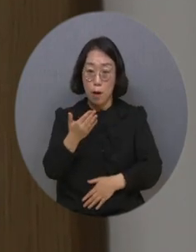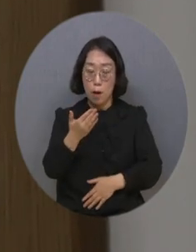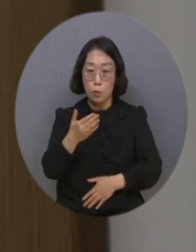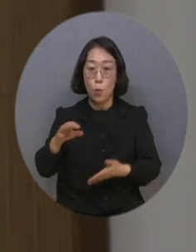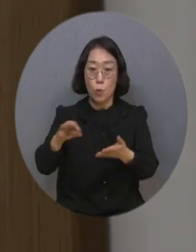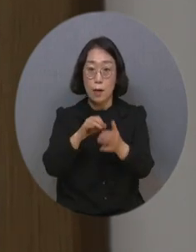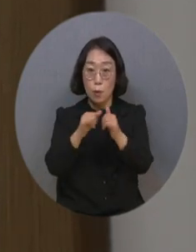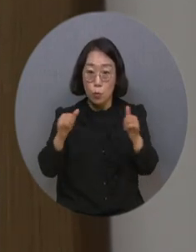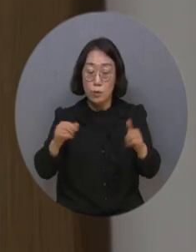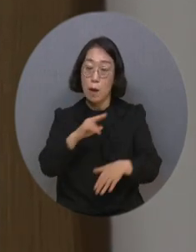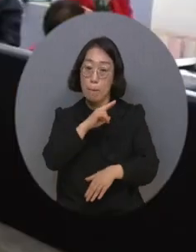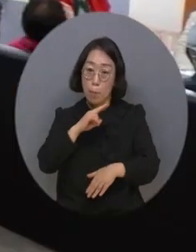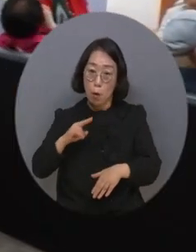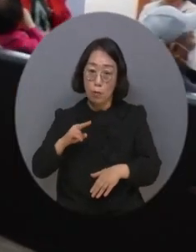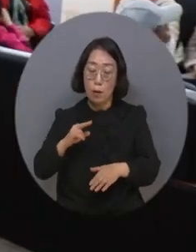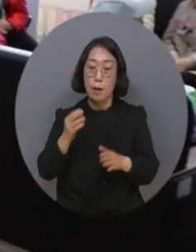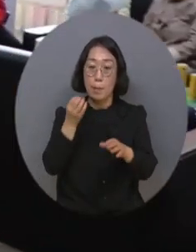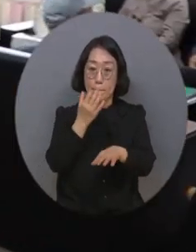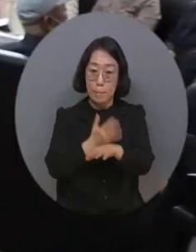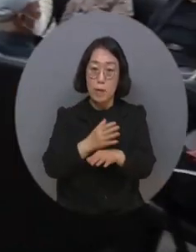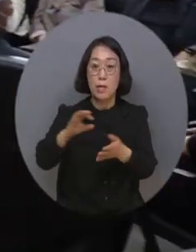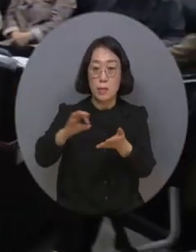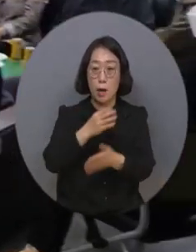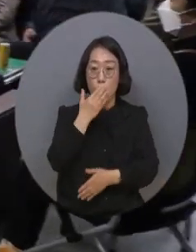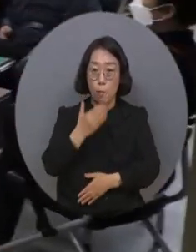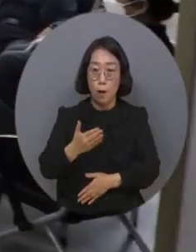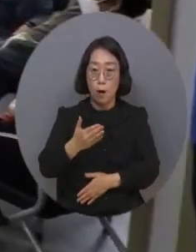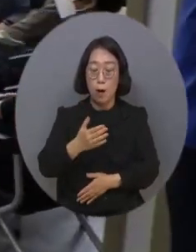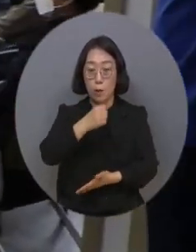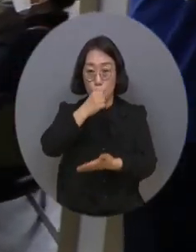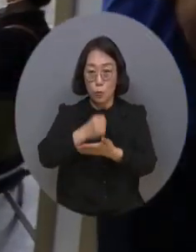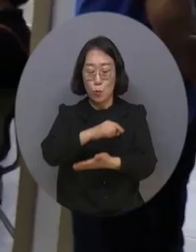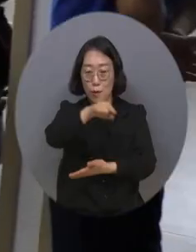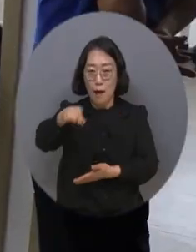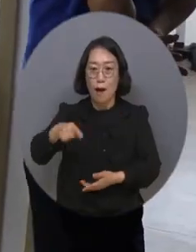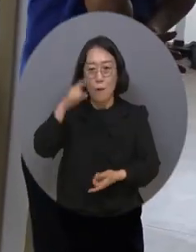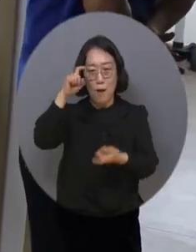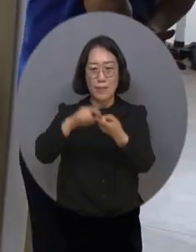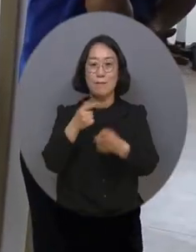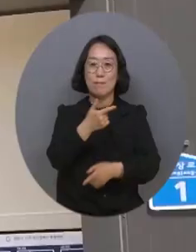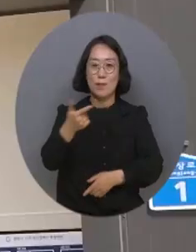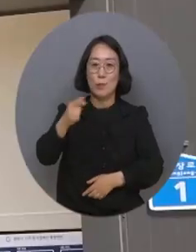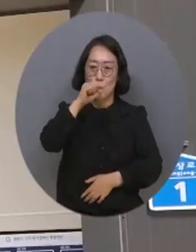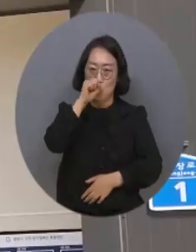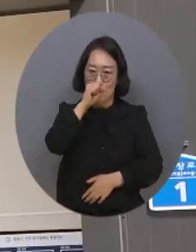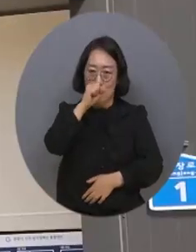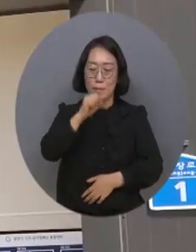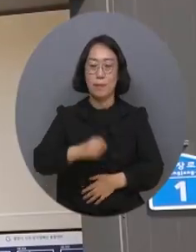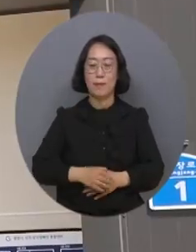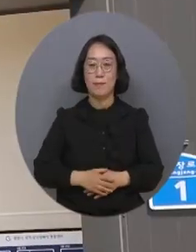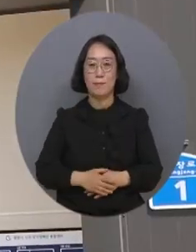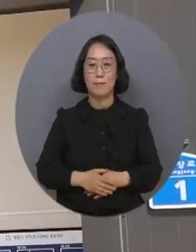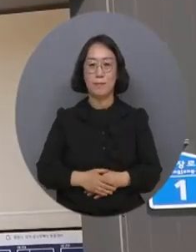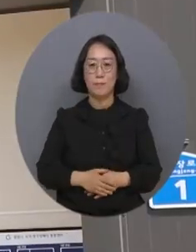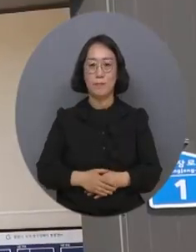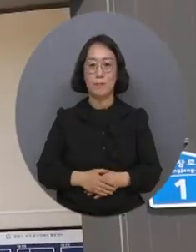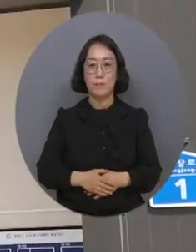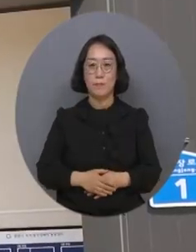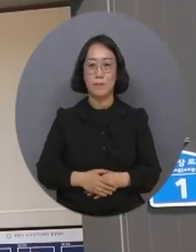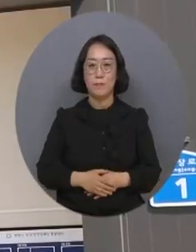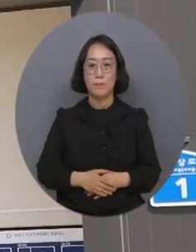욕구에 맞는 공간 조정으로 쾌적한 환경이 제공돼 큰 호응을 얻고 있습니다. 복지TV 뉴스 황영재입니다.